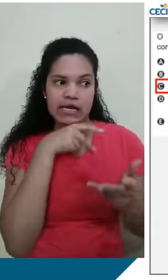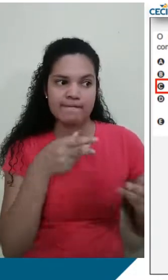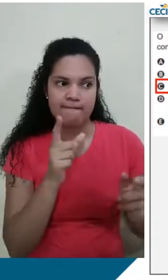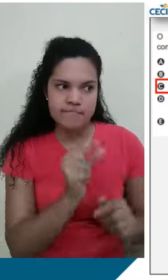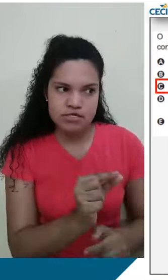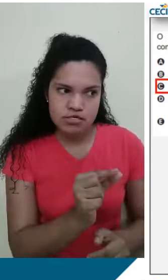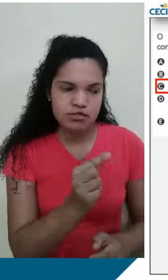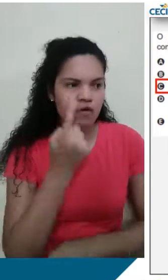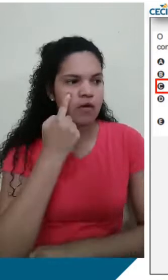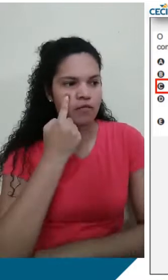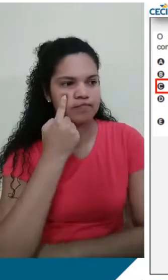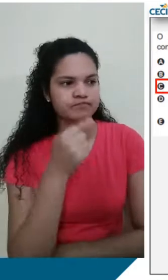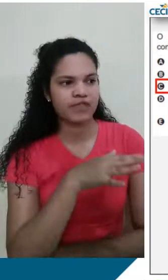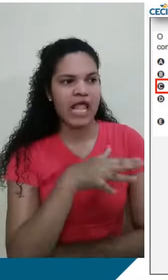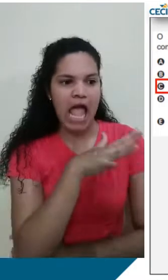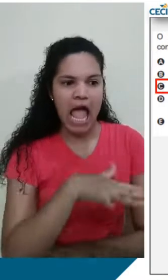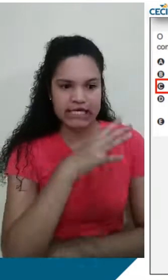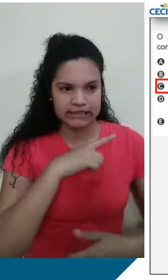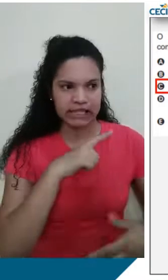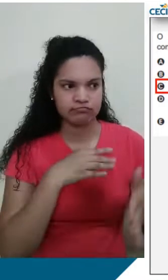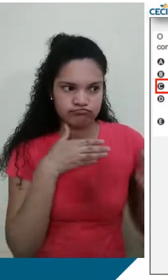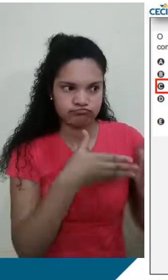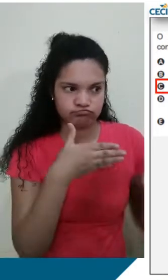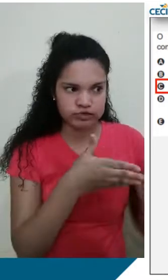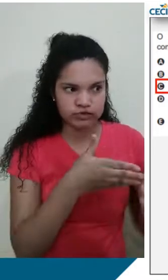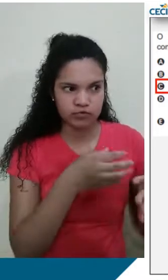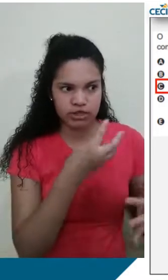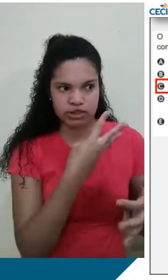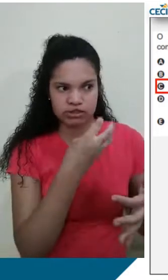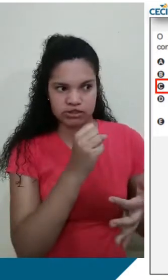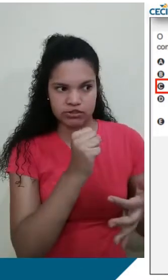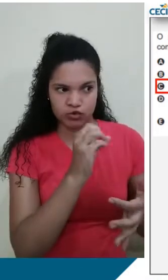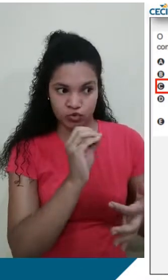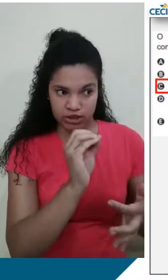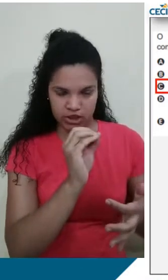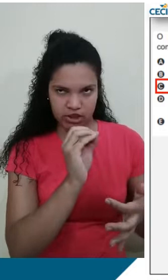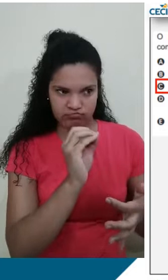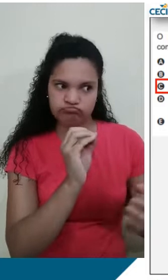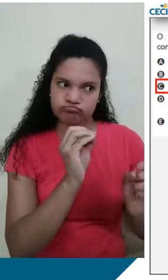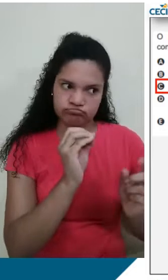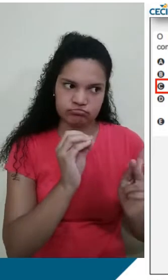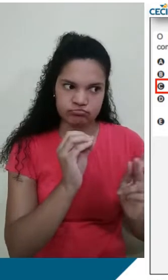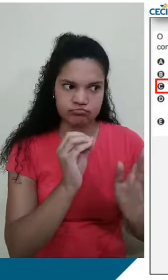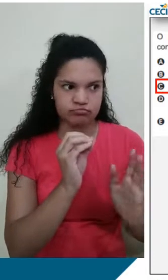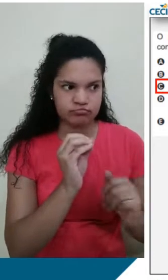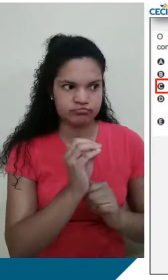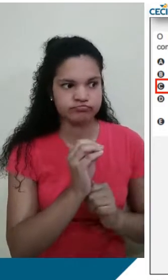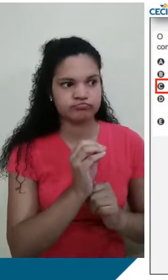mexilhões, nós vemos que em áreas com tela, sem ação dos peixes, a densidade de indivíduos